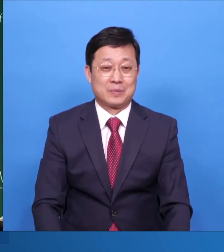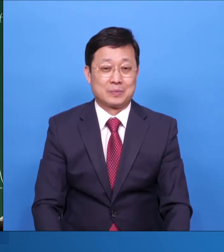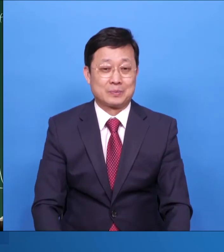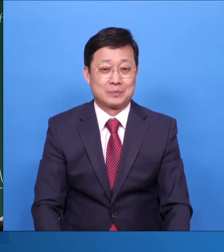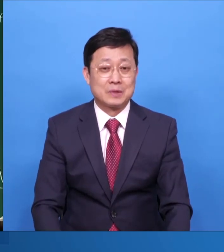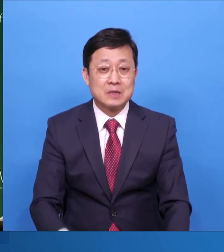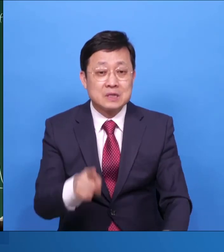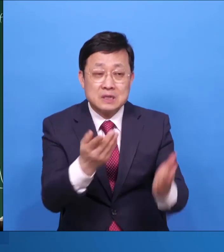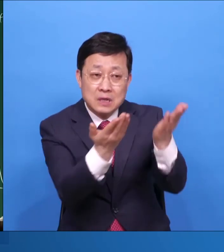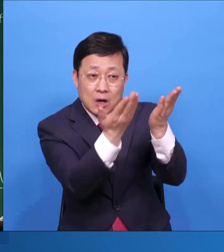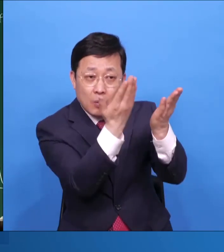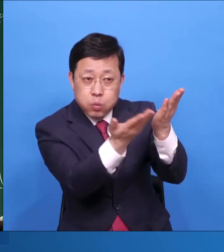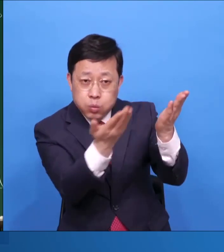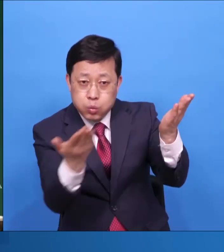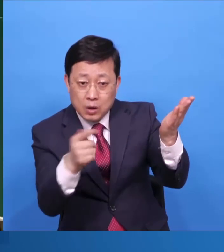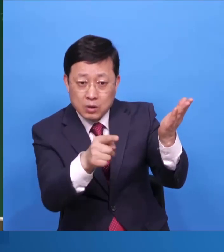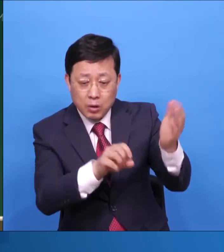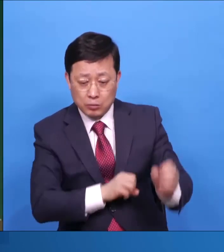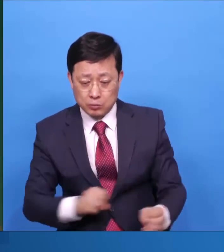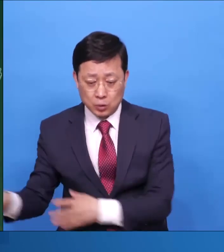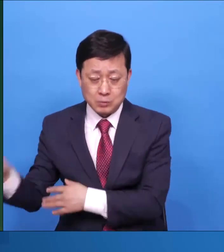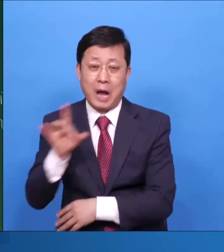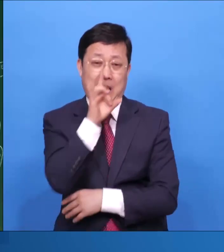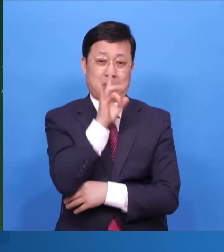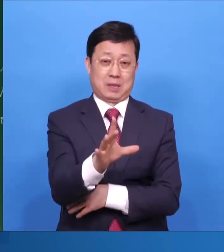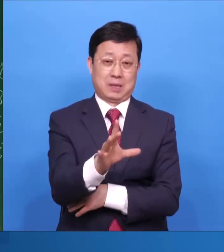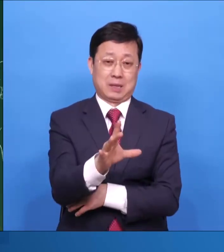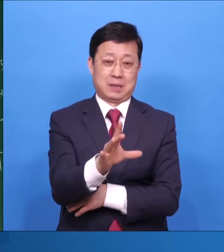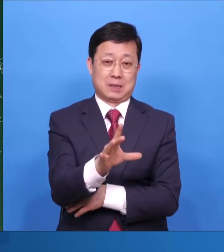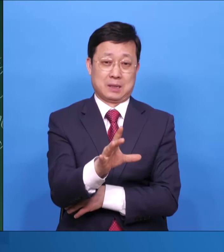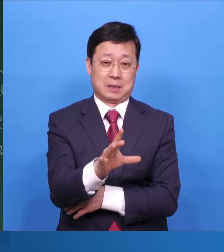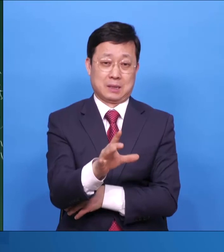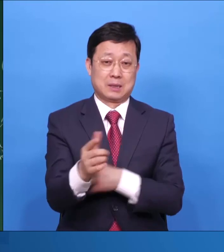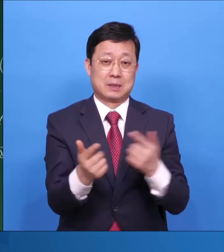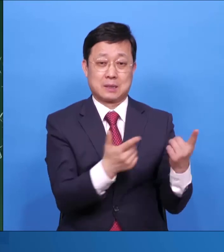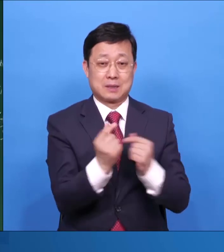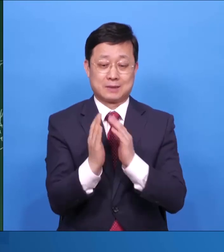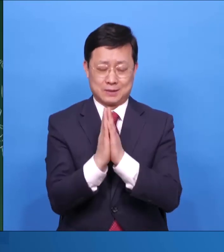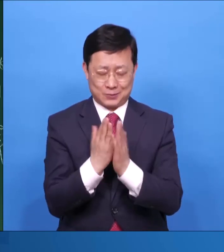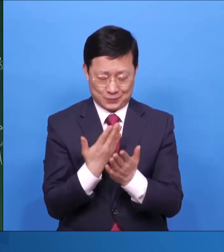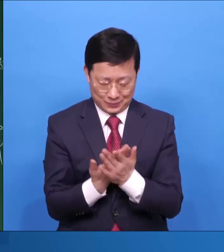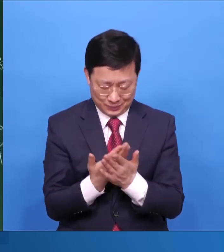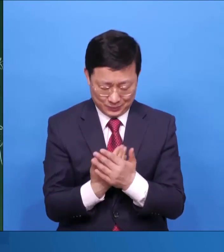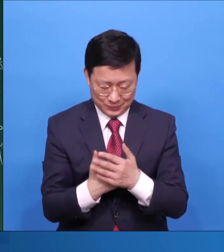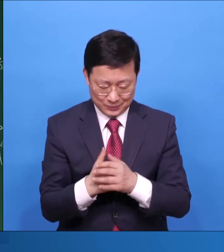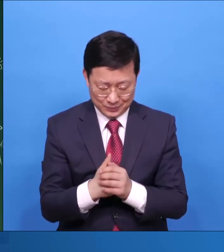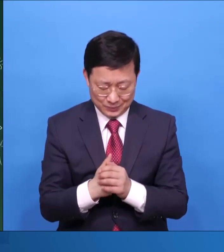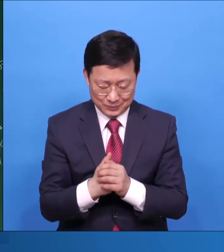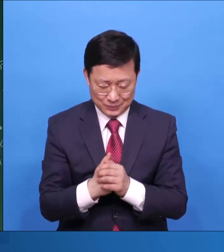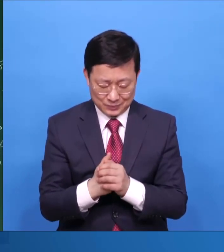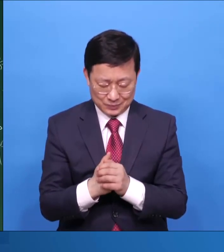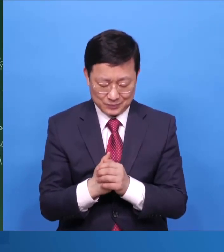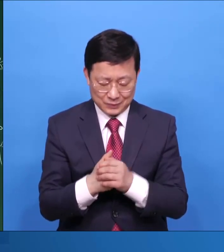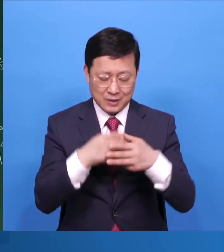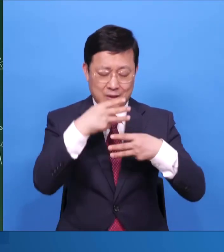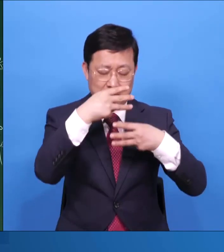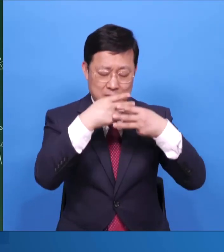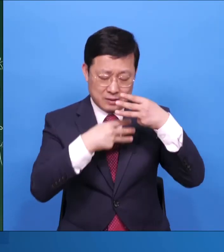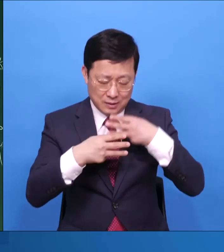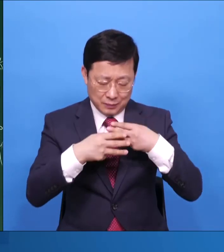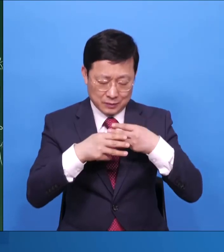그 흐름을 놓치면 안 돼요. No pueden perder esa corriente. 기도하겠습니다. Oremos. Remnant를 사랑하신